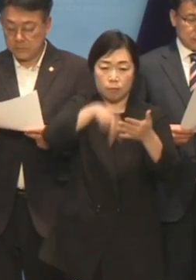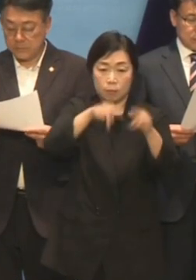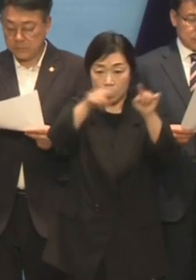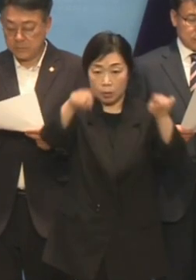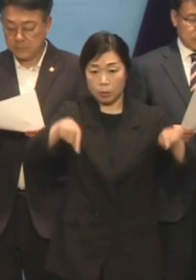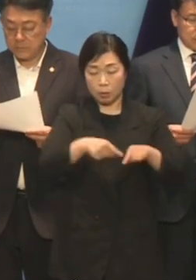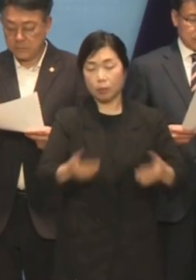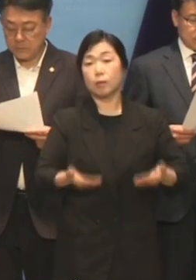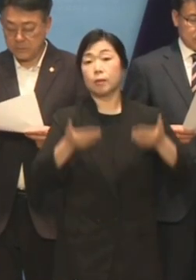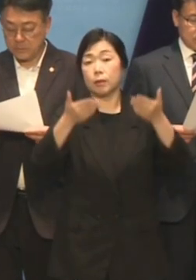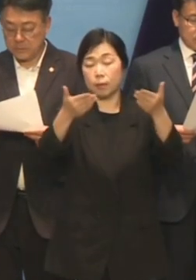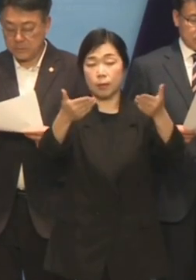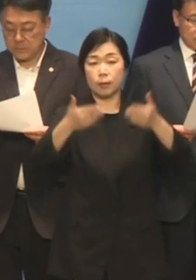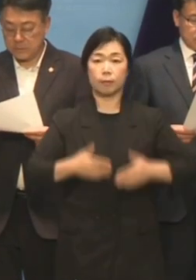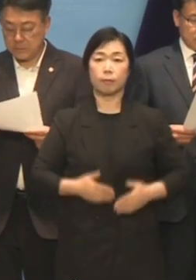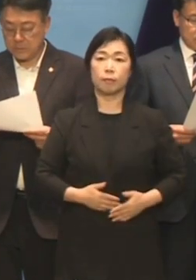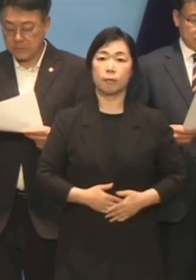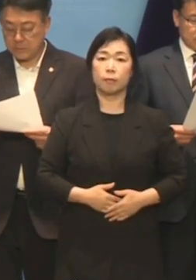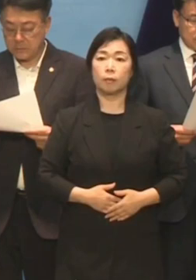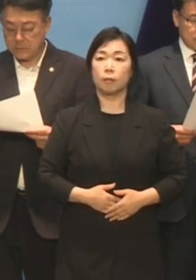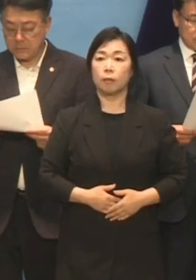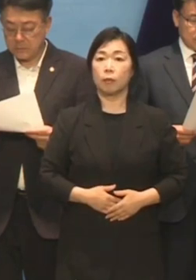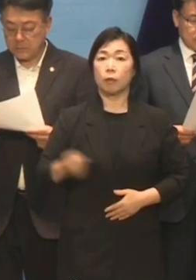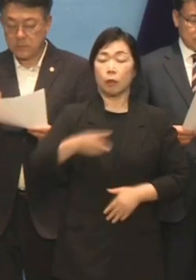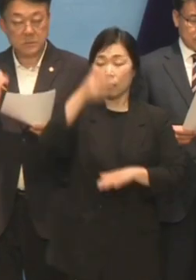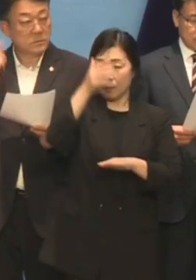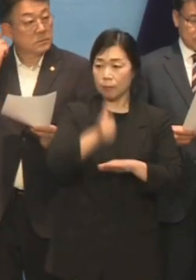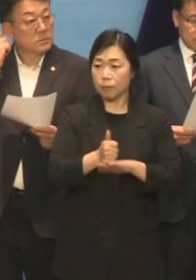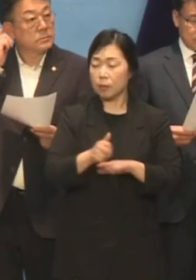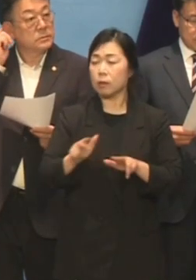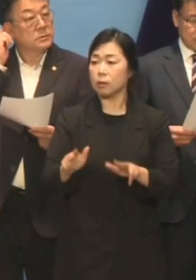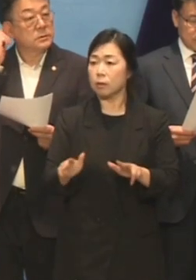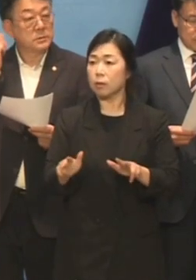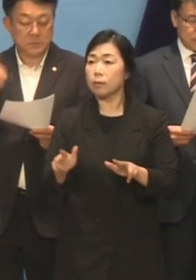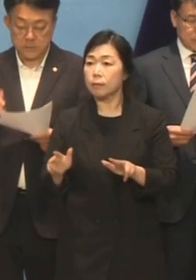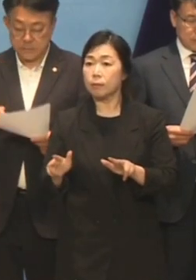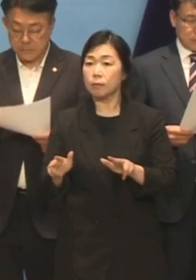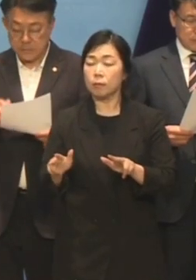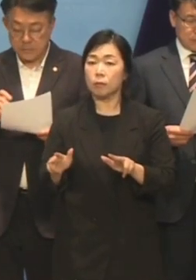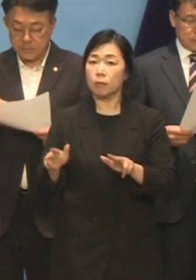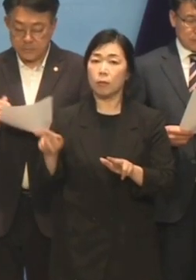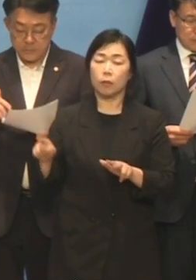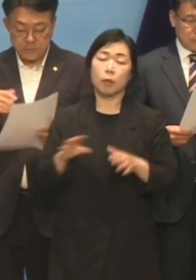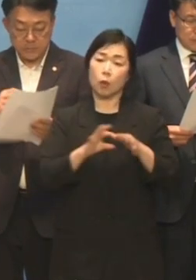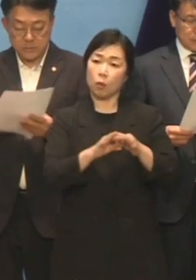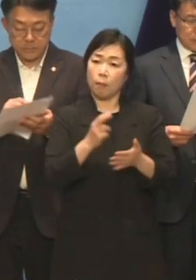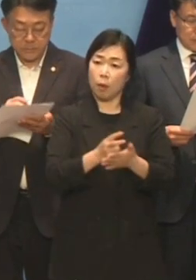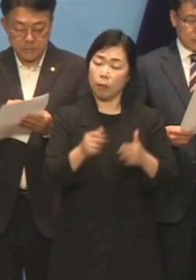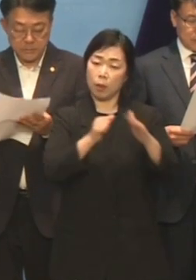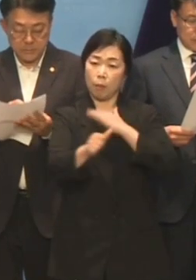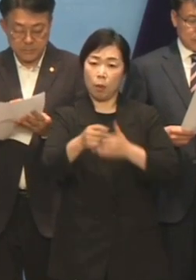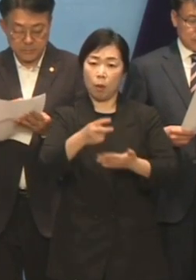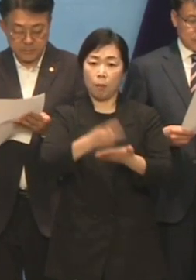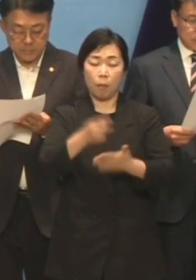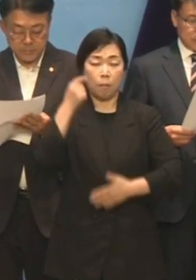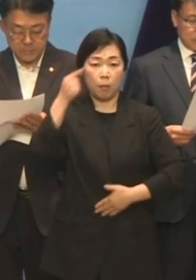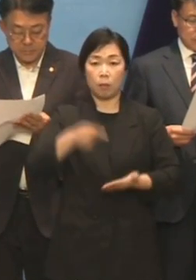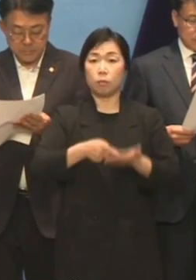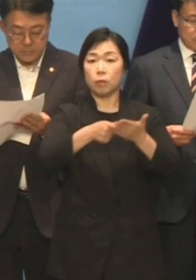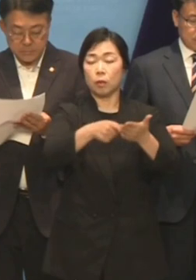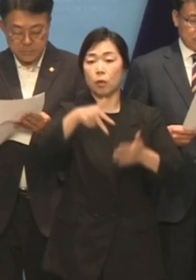기자회견문을 낭독하시는 것으로 진행하도록 하겠습니다. 그리고 마지막에 지금 이 관련된 법을 대표